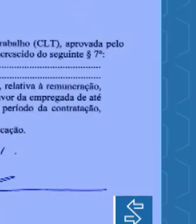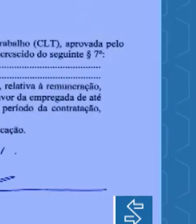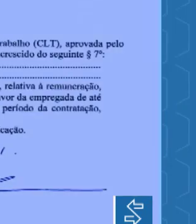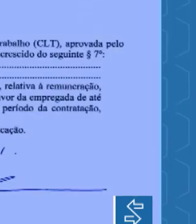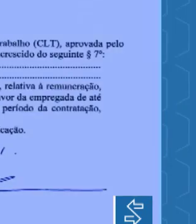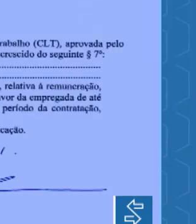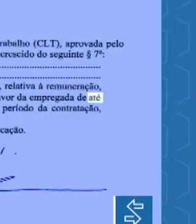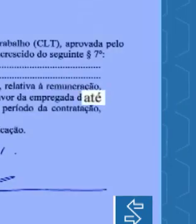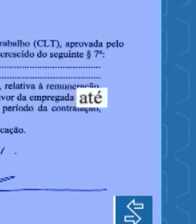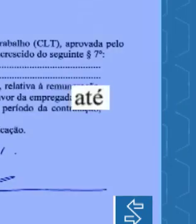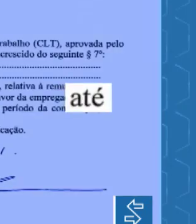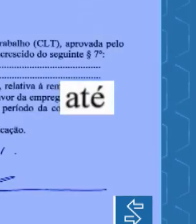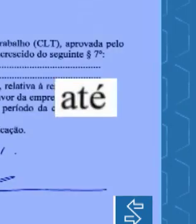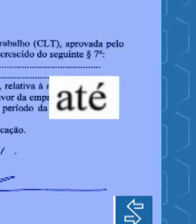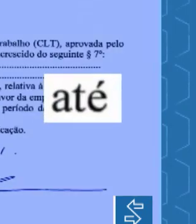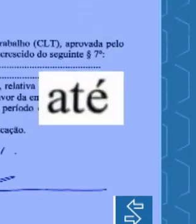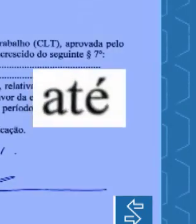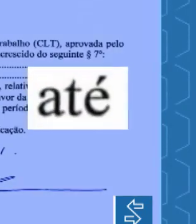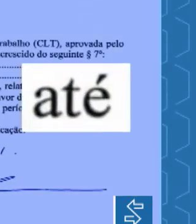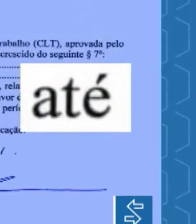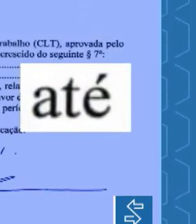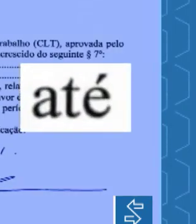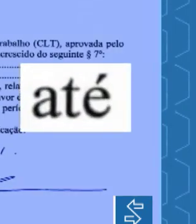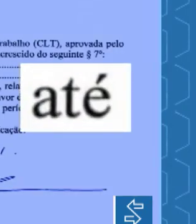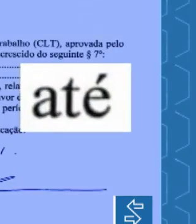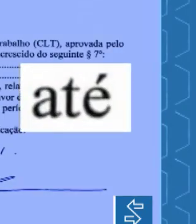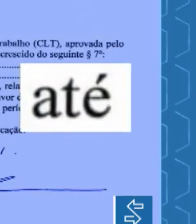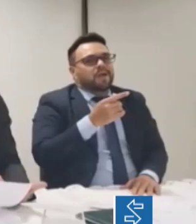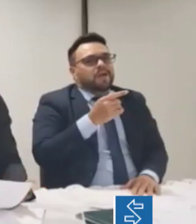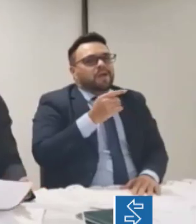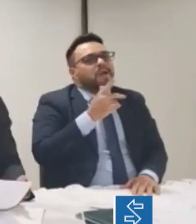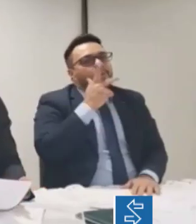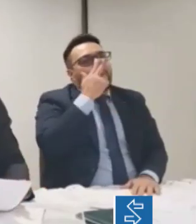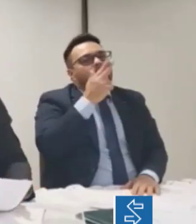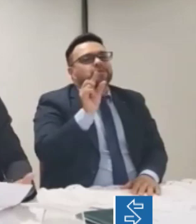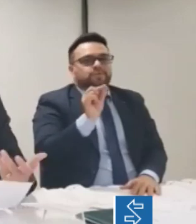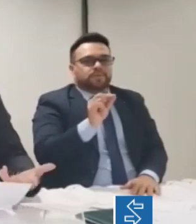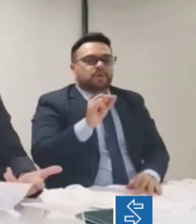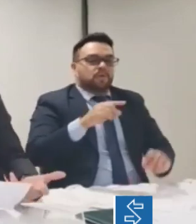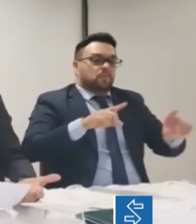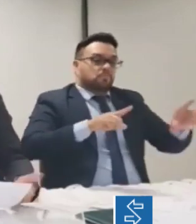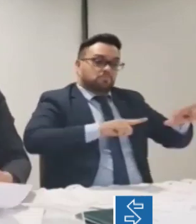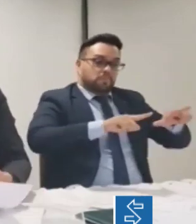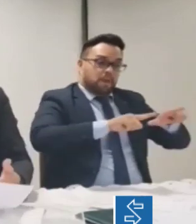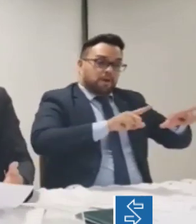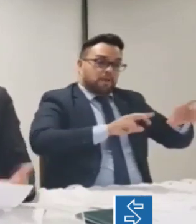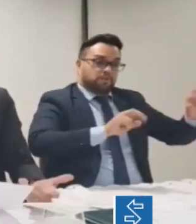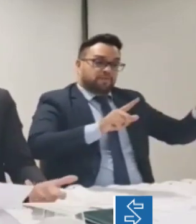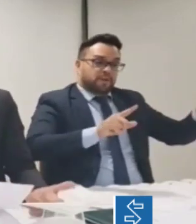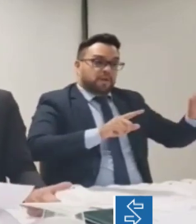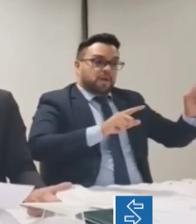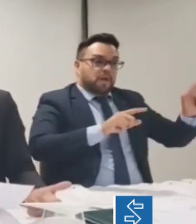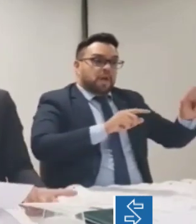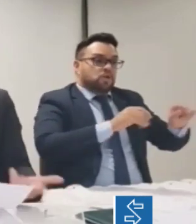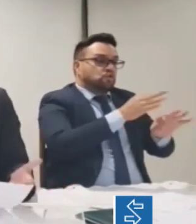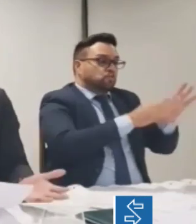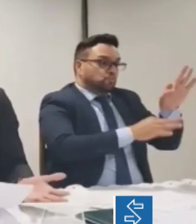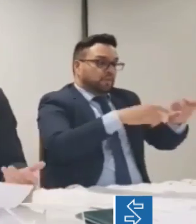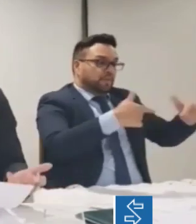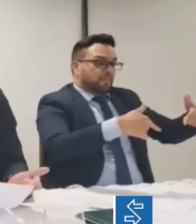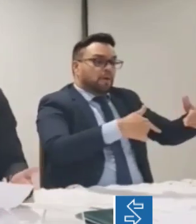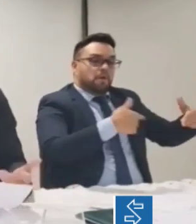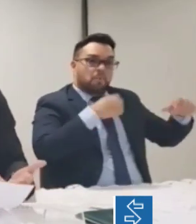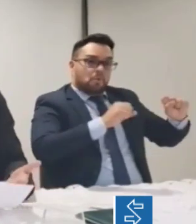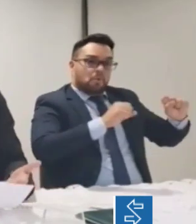Senado foi incluir a palavra até antes do valor da multa. Esse pedido de devolução foi feito depois que o presidente